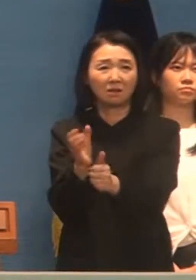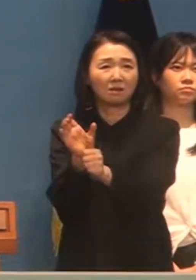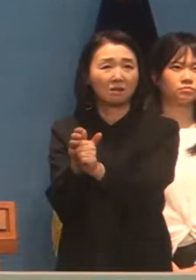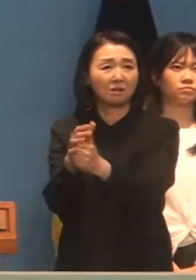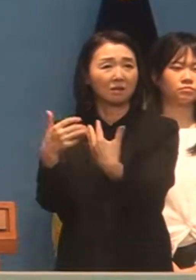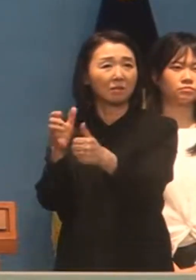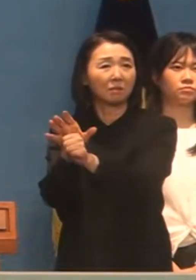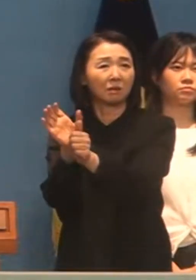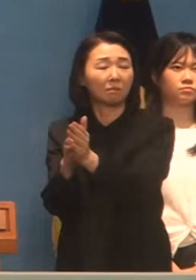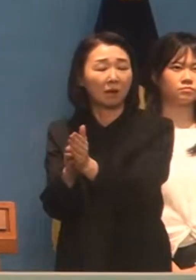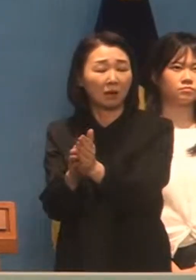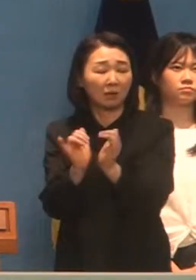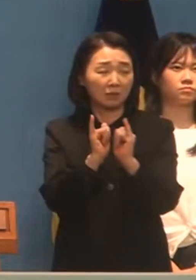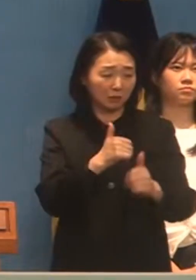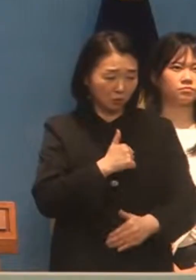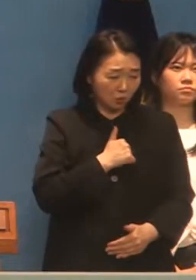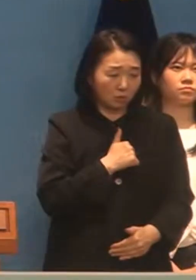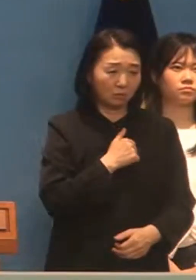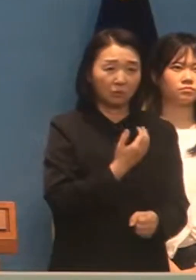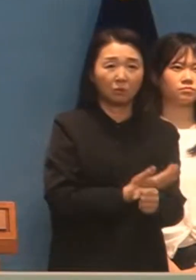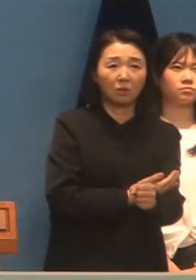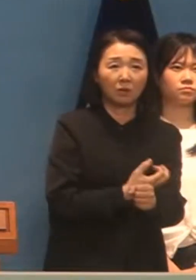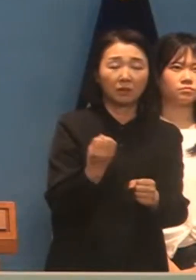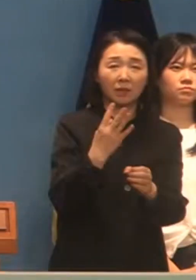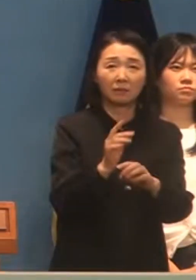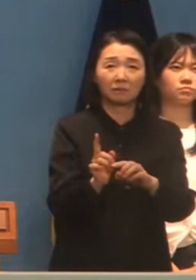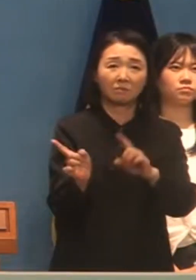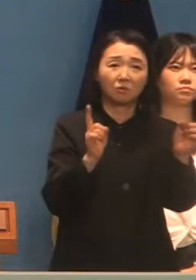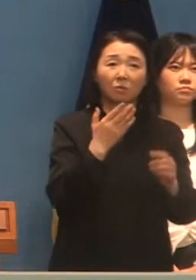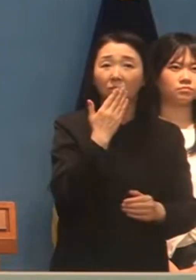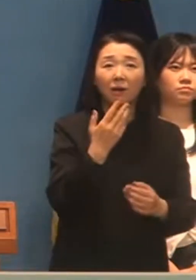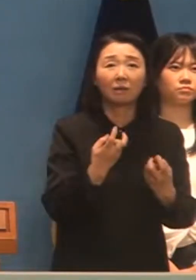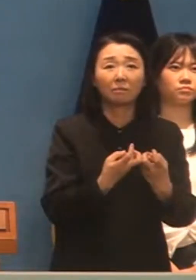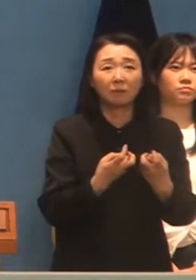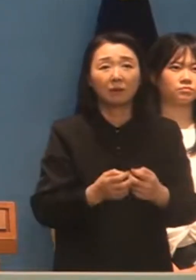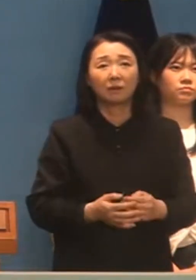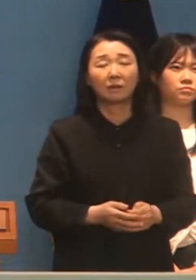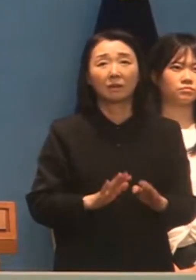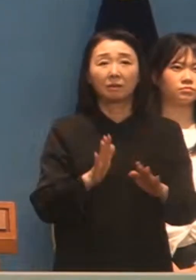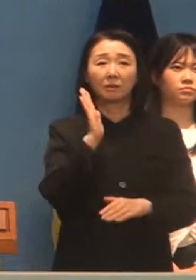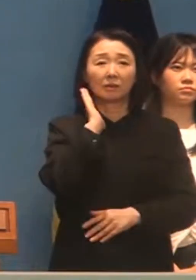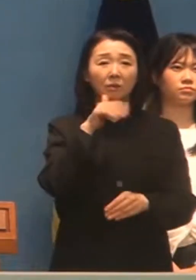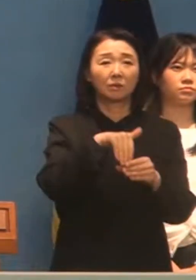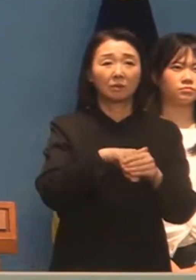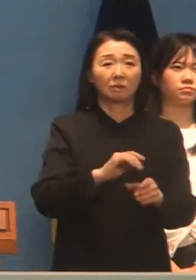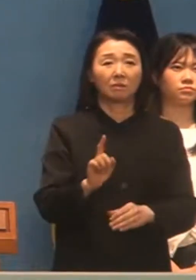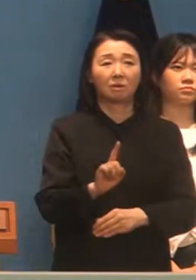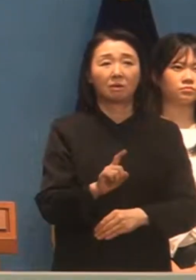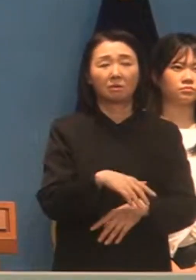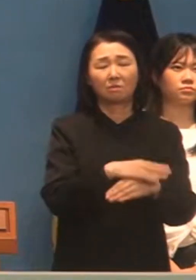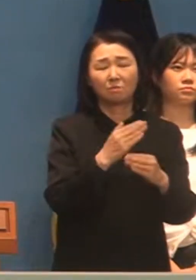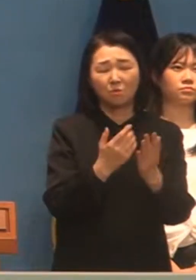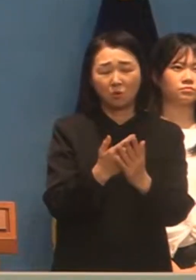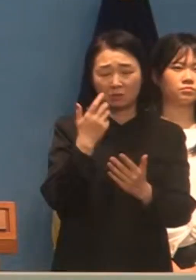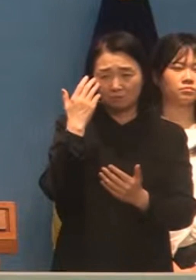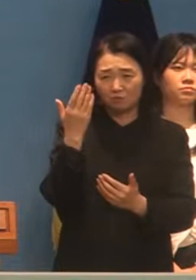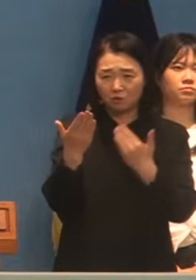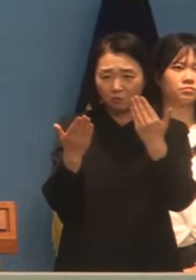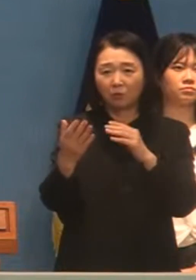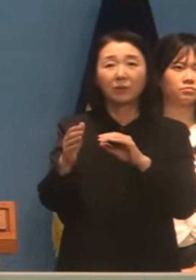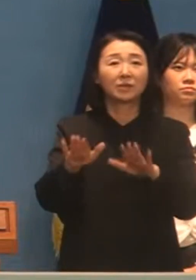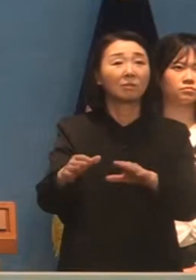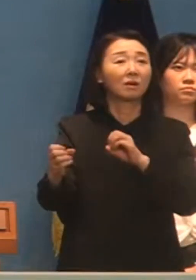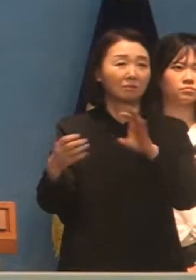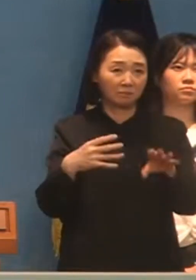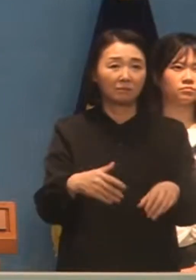인간의 존엄과 권리를 어떻게 다시 세울 것인가? 이번 대통령 선거는 그 모든 질문들에 답해야